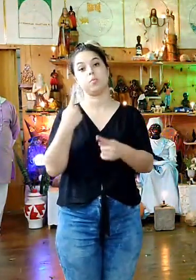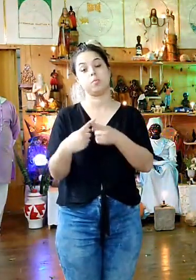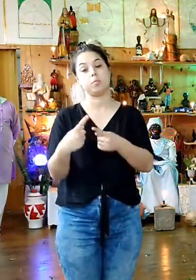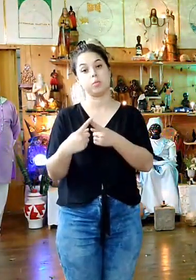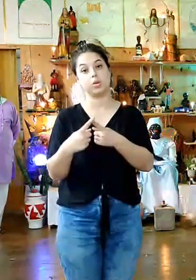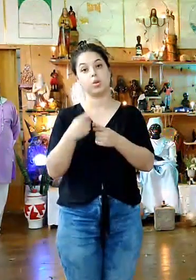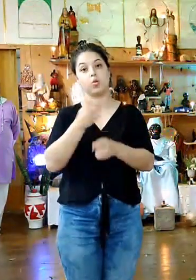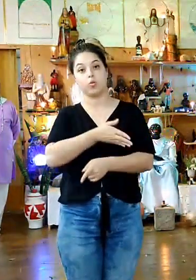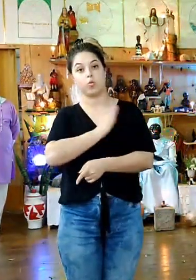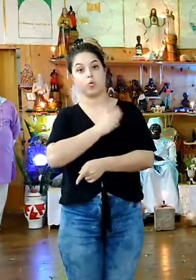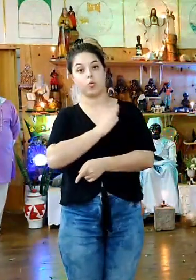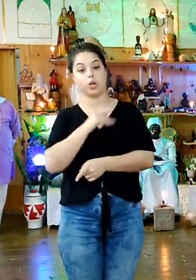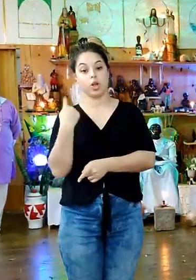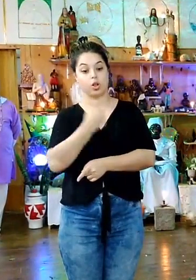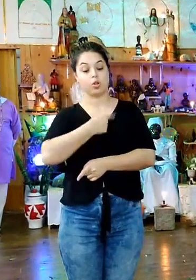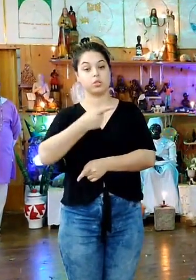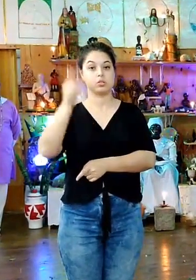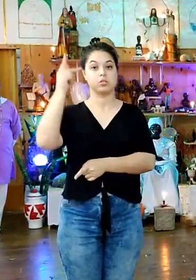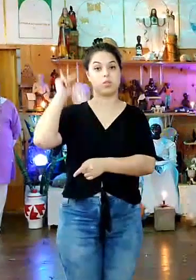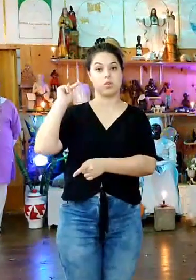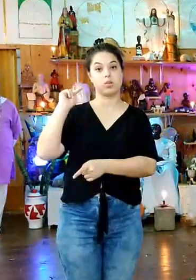porque o coração da nossa história